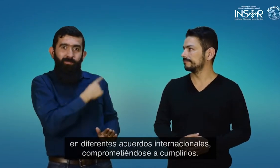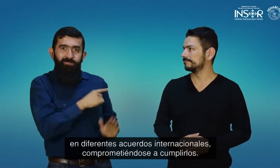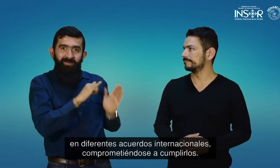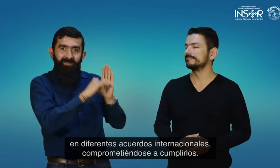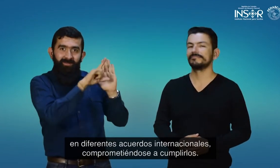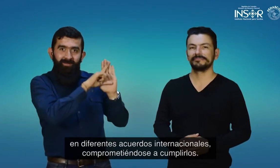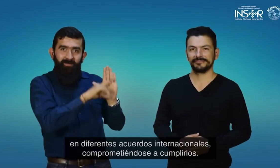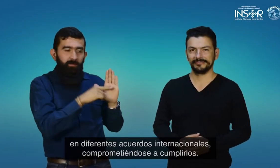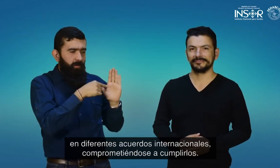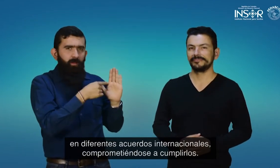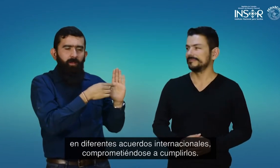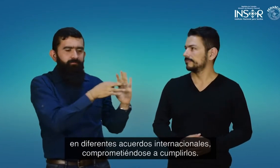a cumplirlos.